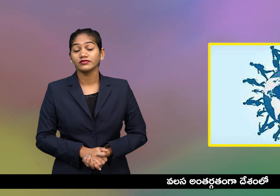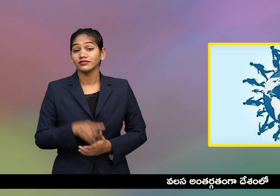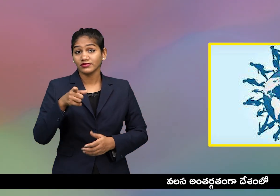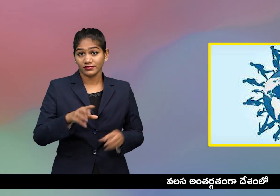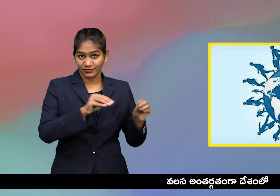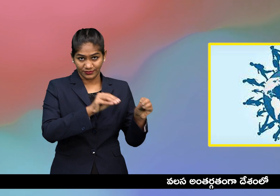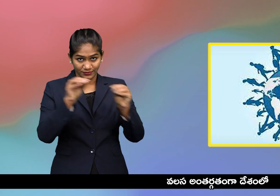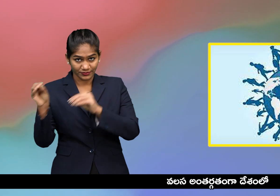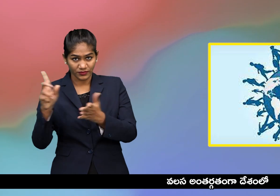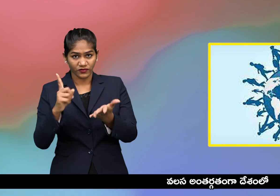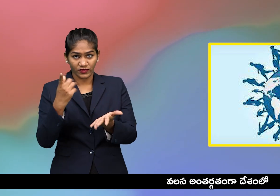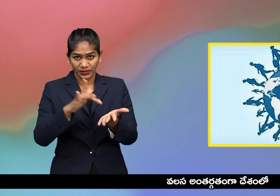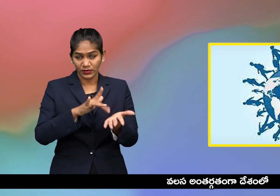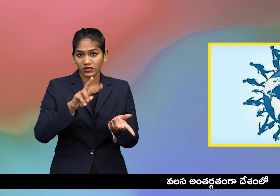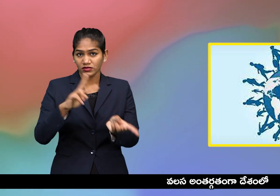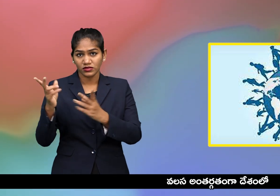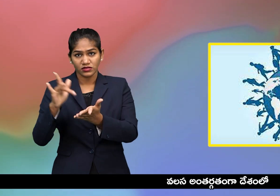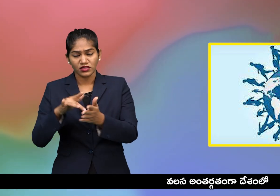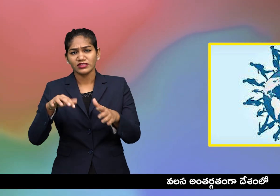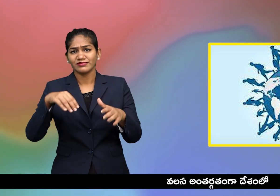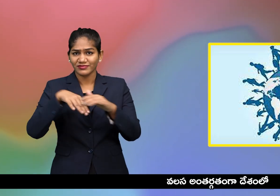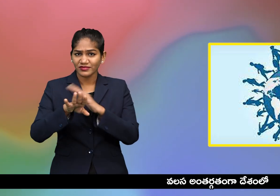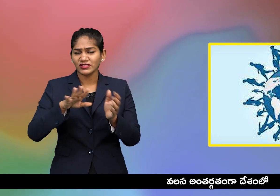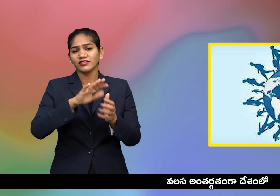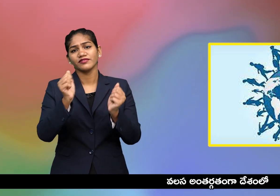వలస అంతర్గత దేశంలో